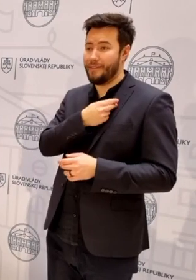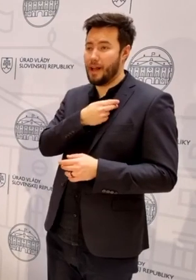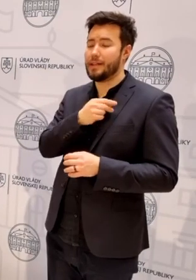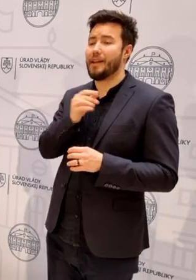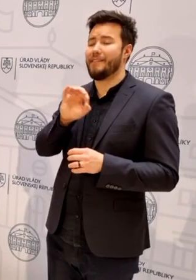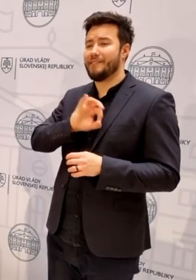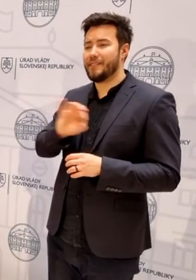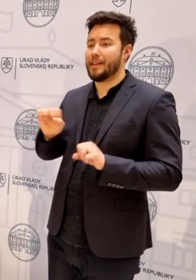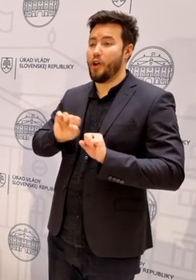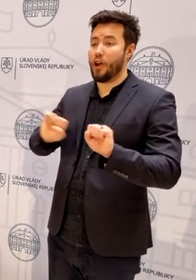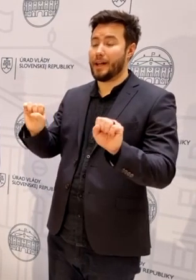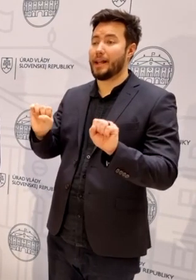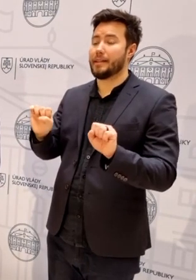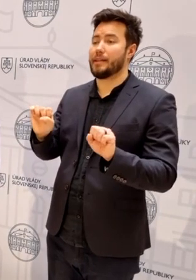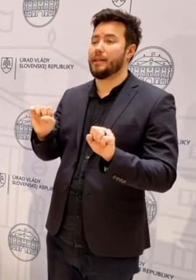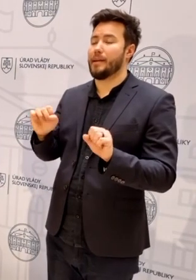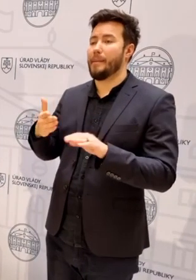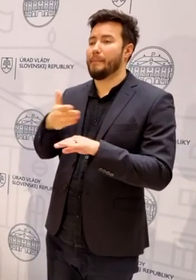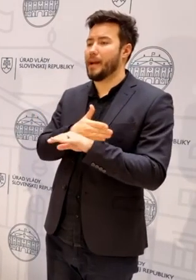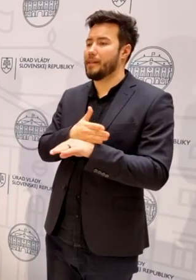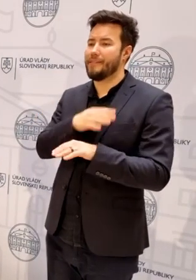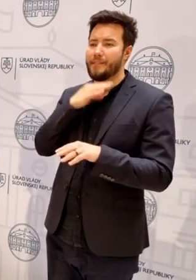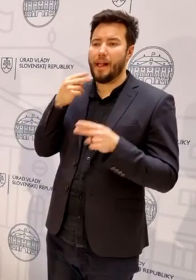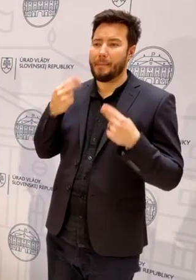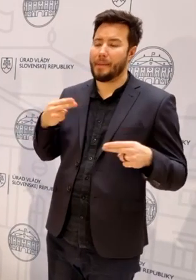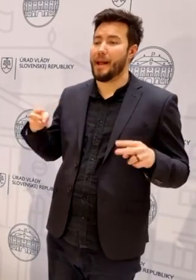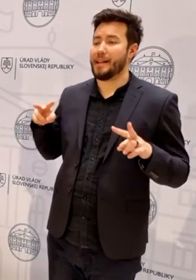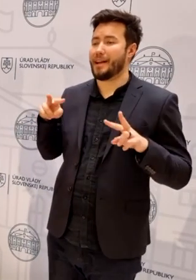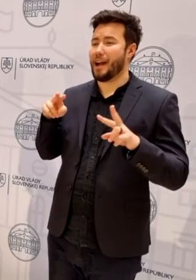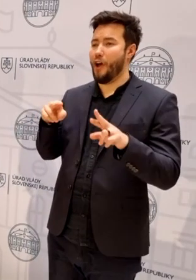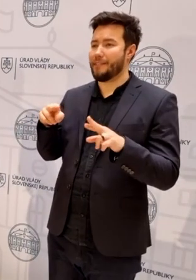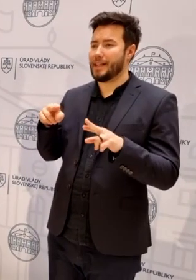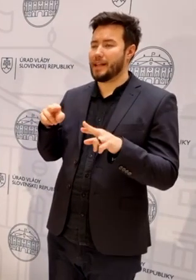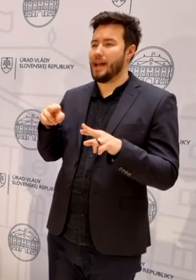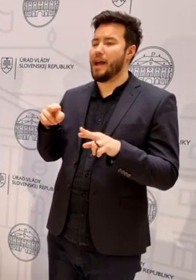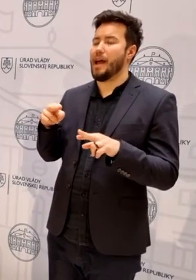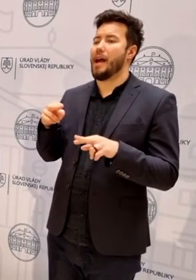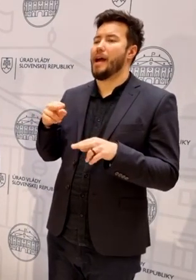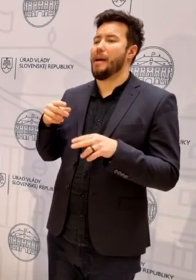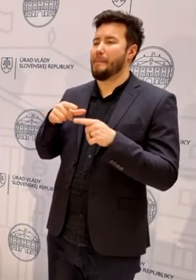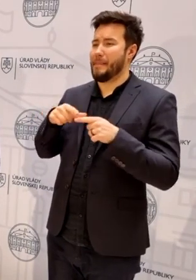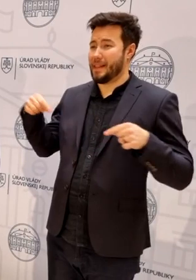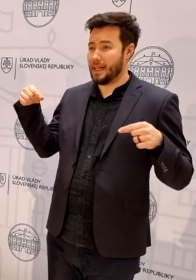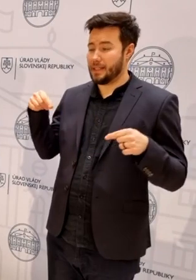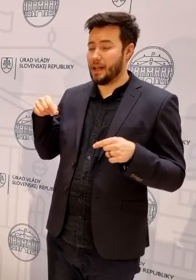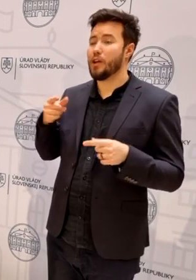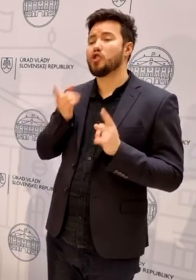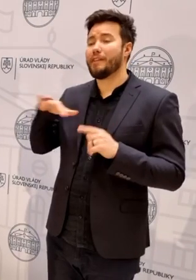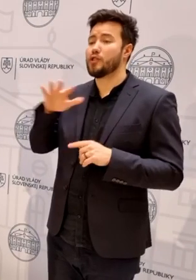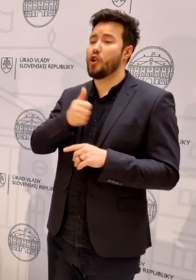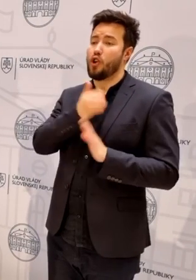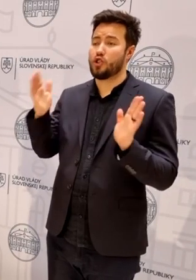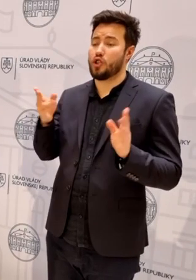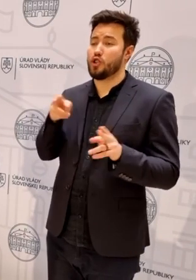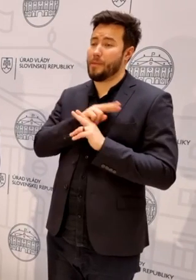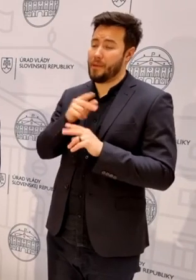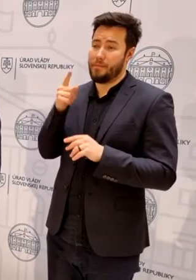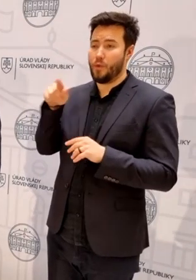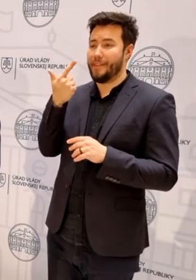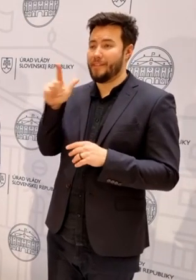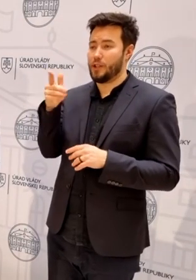drvivou väčšinou prípadov rakoviny krčka maternice, na ktorú na Slovensku ročne zomrie okolo 200